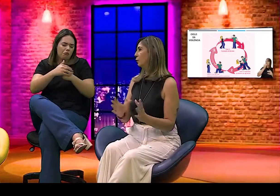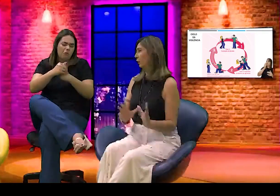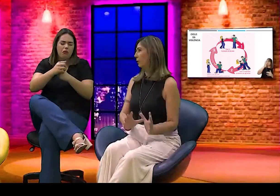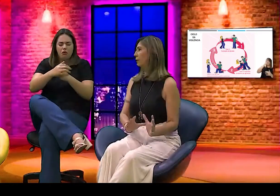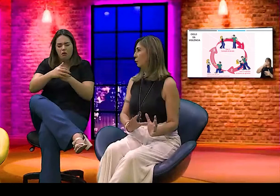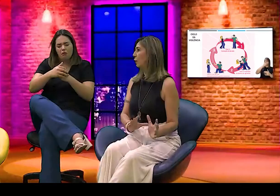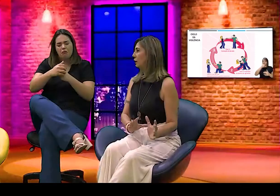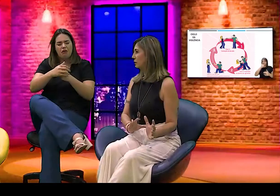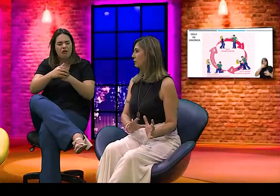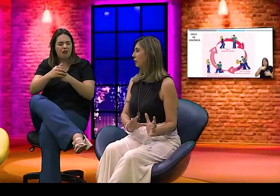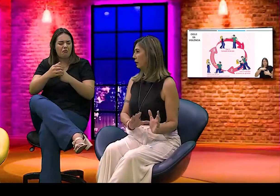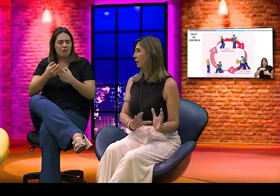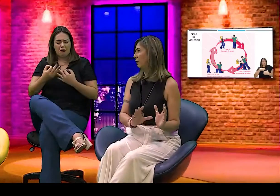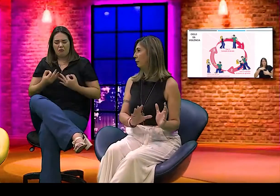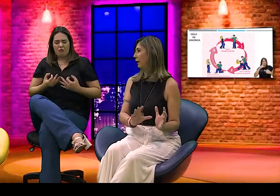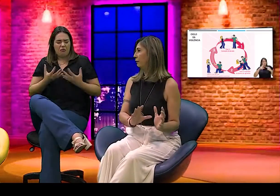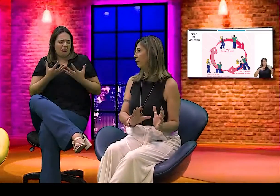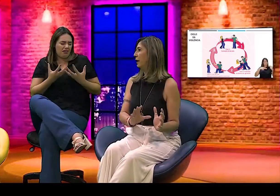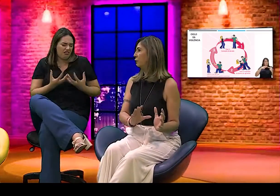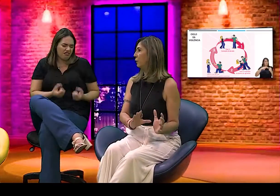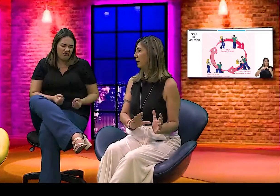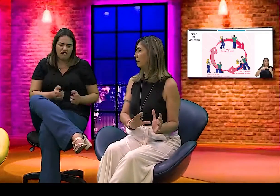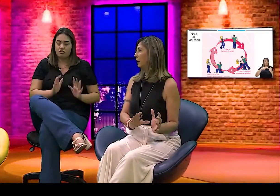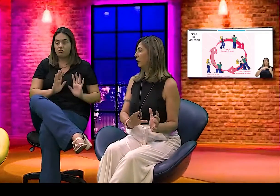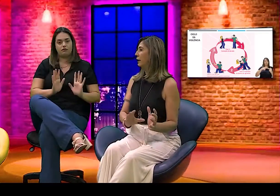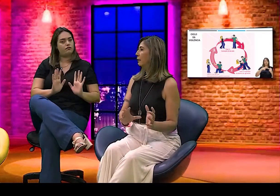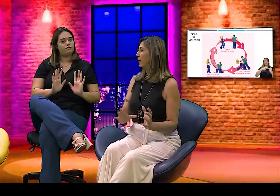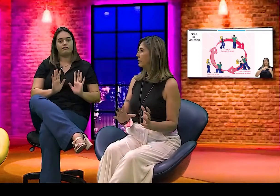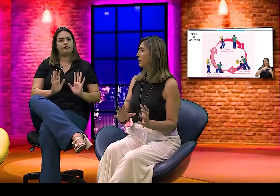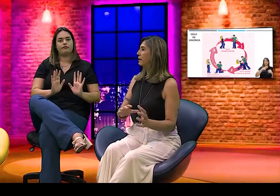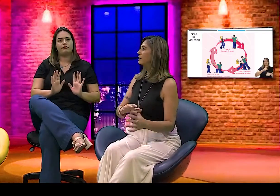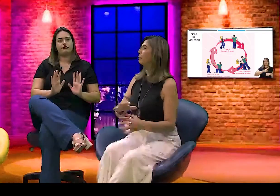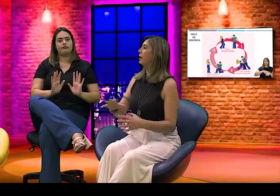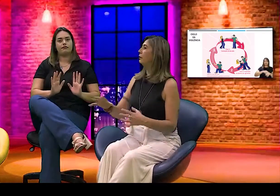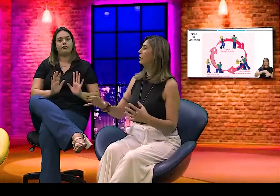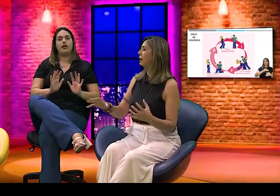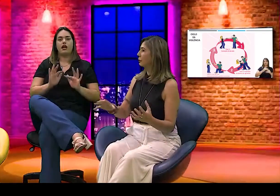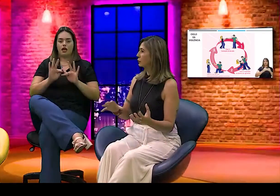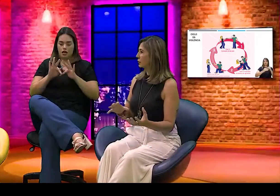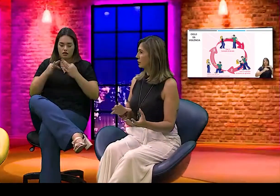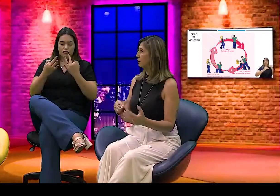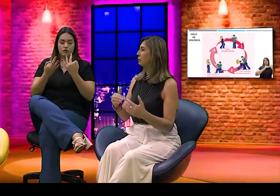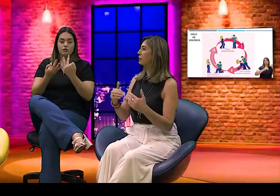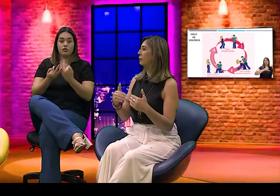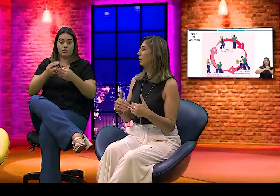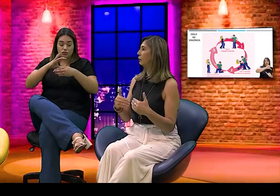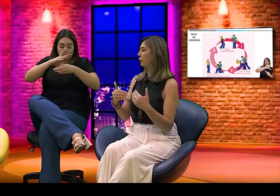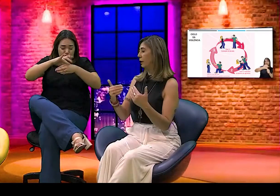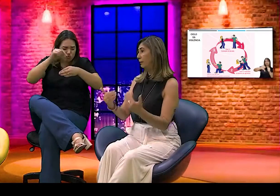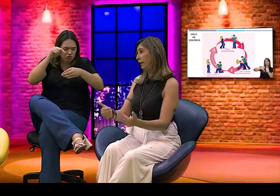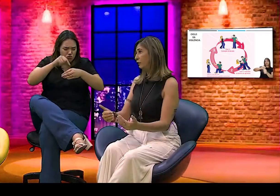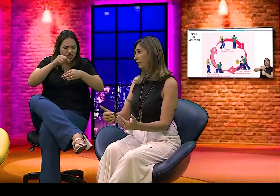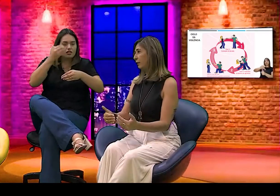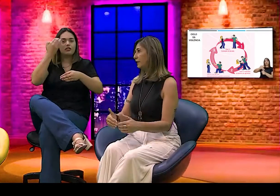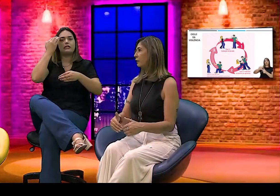aceitando os comportamentos ruins daquele familiar usuário, mas é sabendo lidar com a situação, sabendo pôr limite de forma